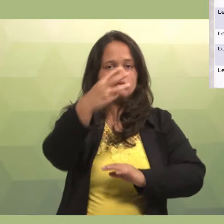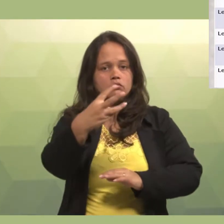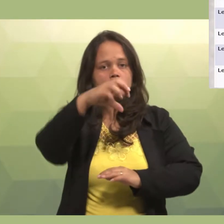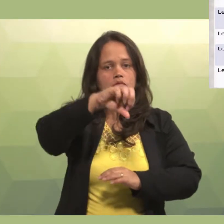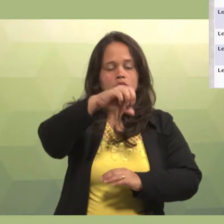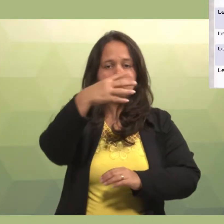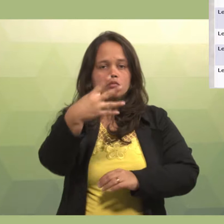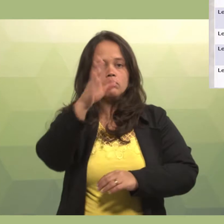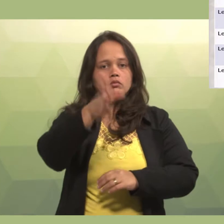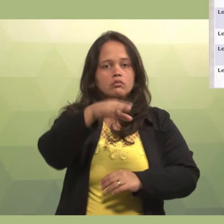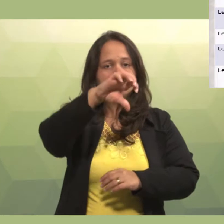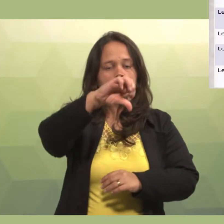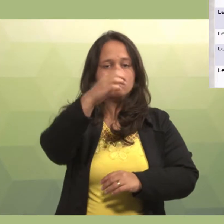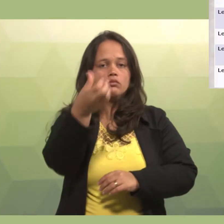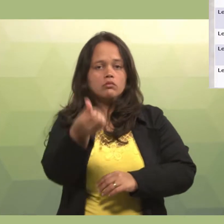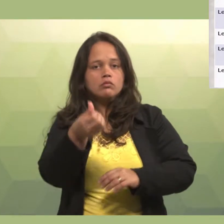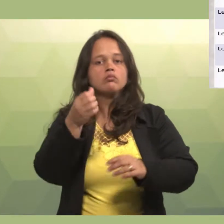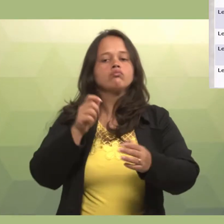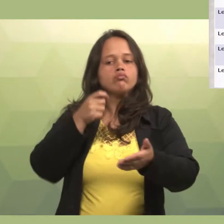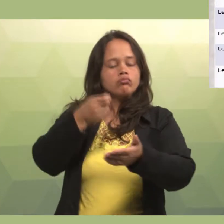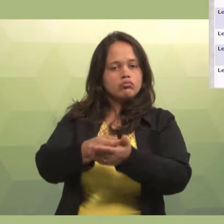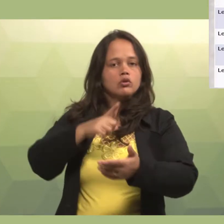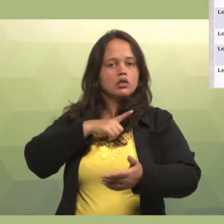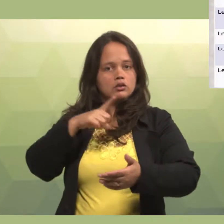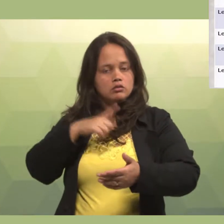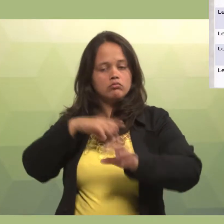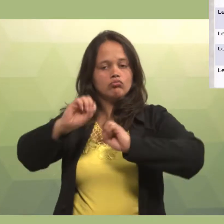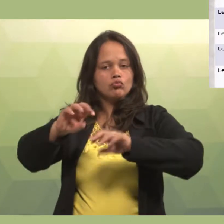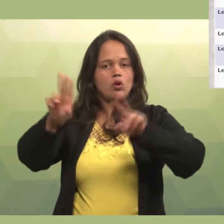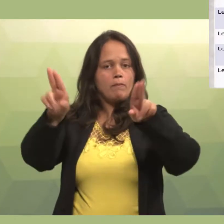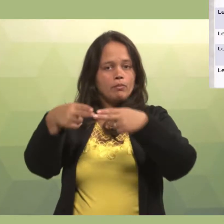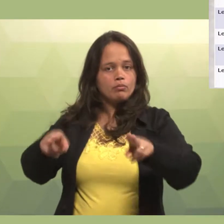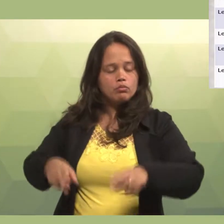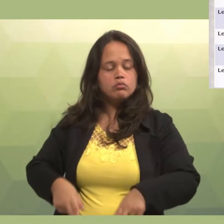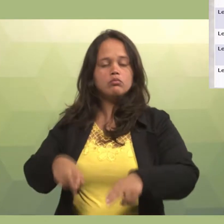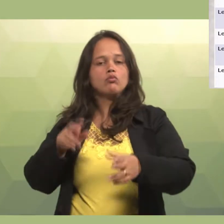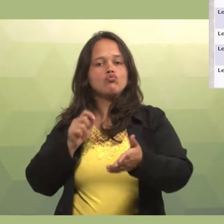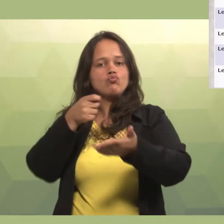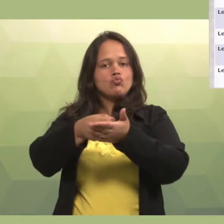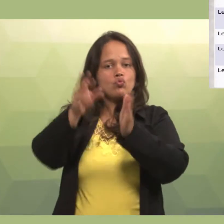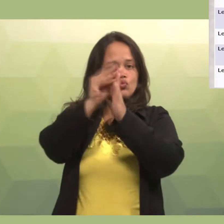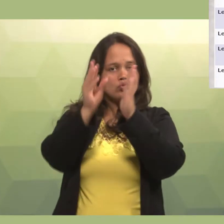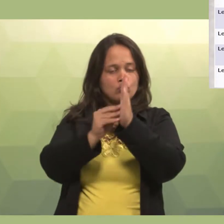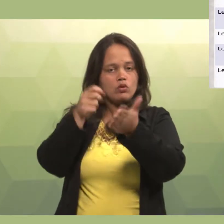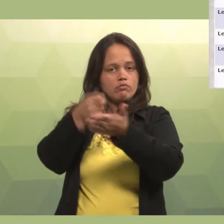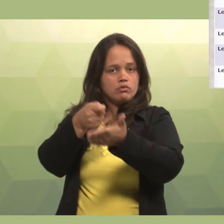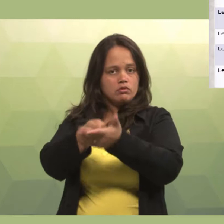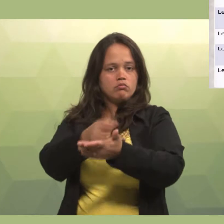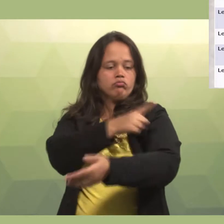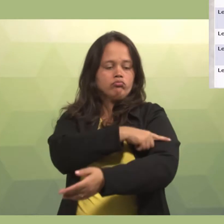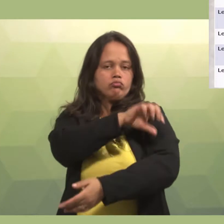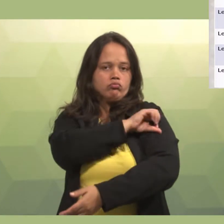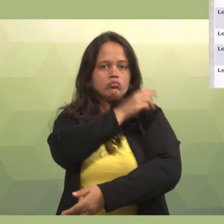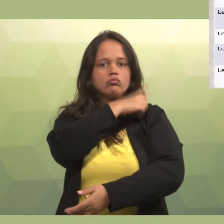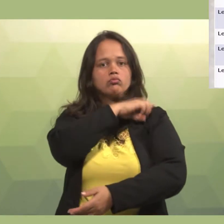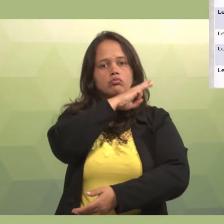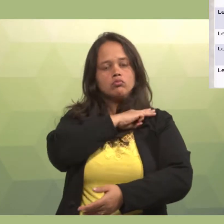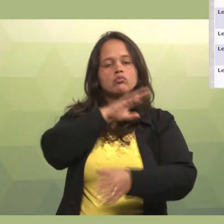de música como conteúdo obrigatório no ensino fundamental e médio do componente curricular de artes.